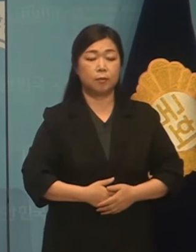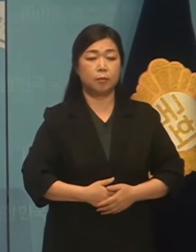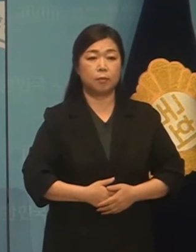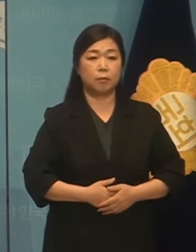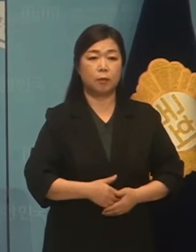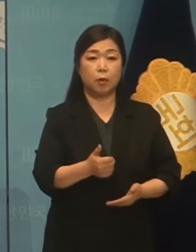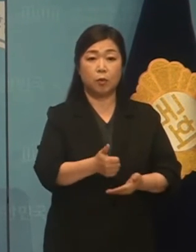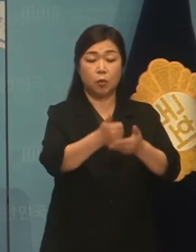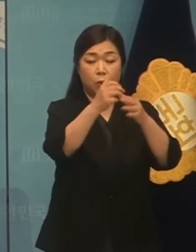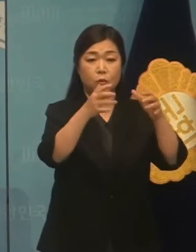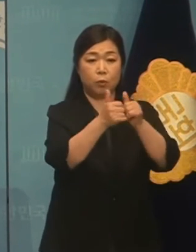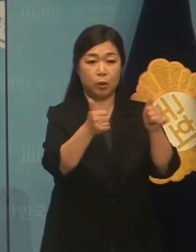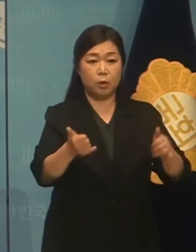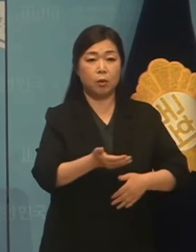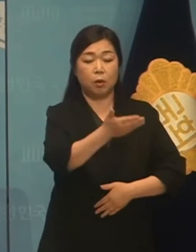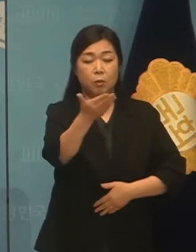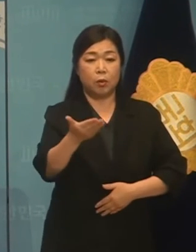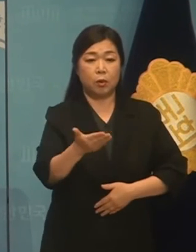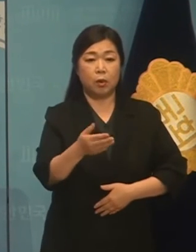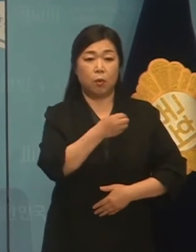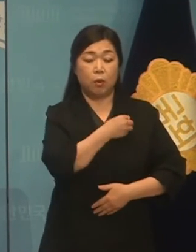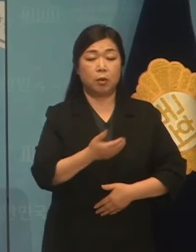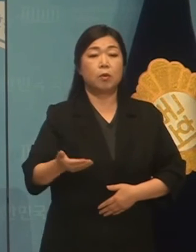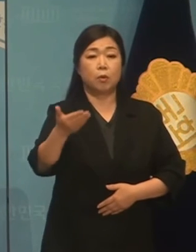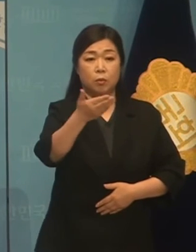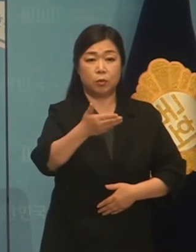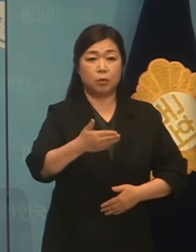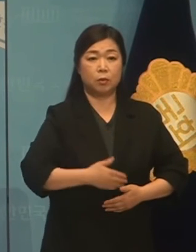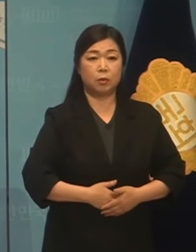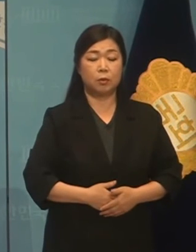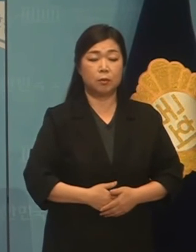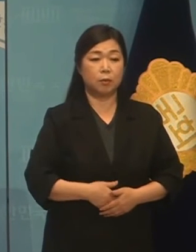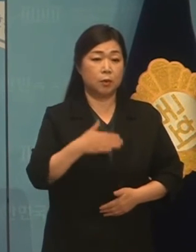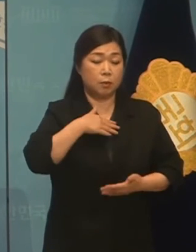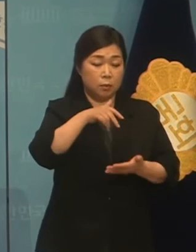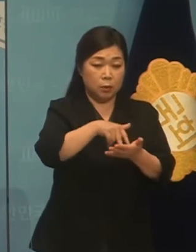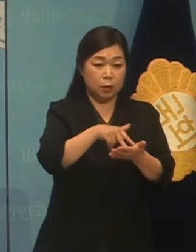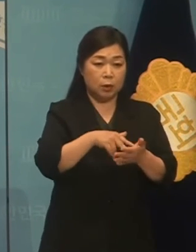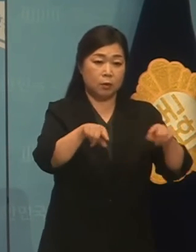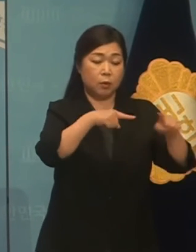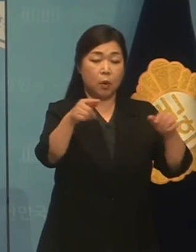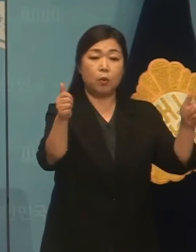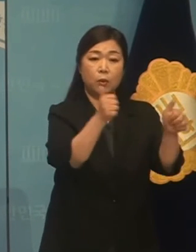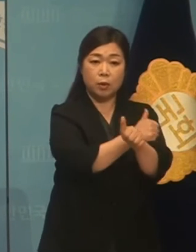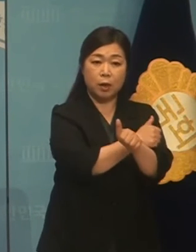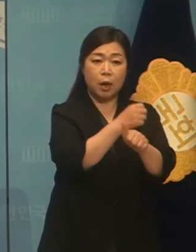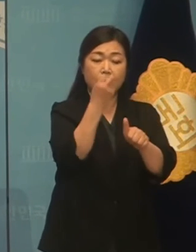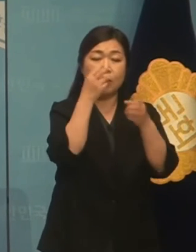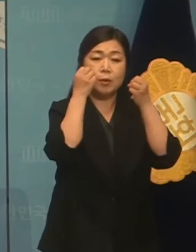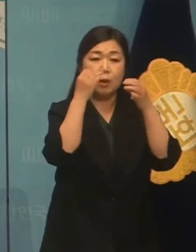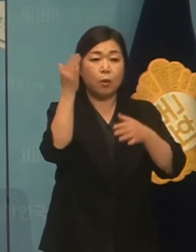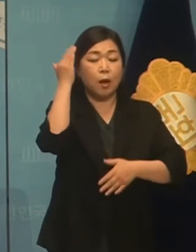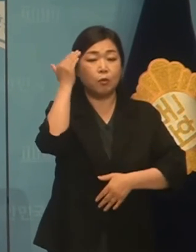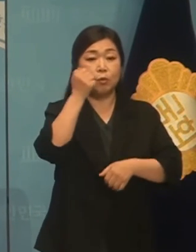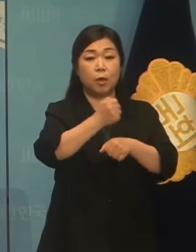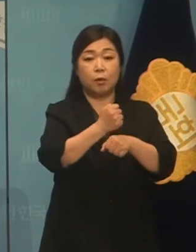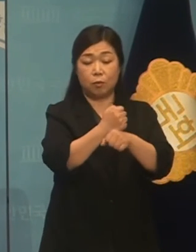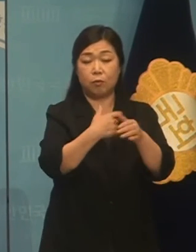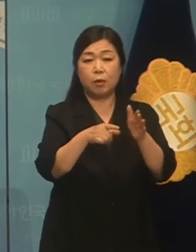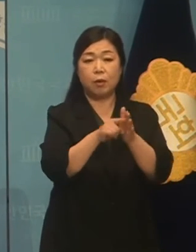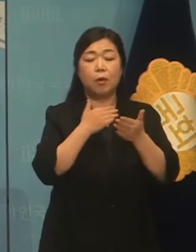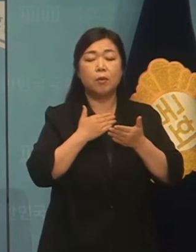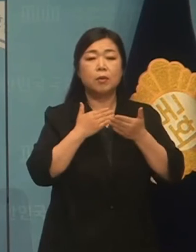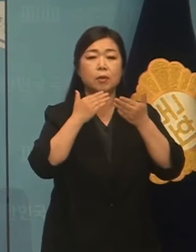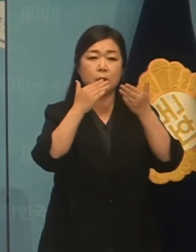존경하는 국민 여러분, 당원 동지 여러분, 저는 정권 교체와 새로운 대한민국 건설에